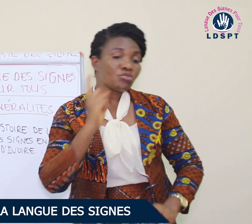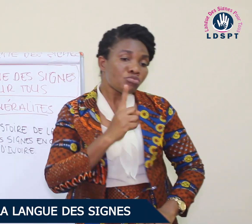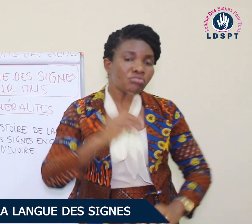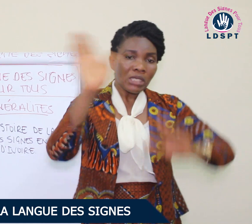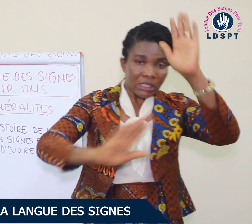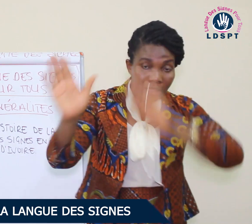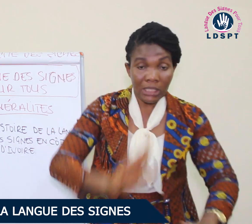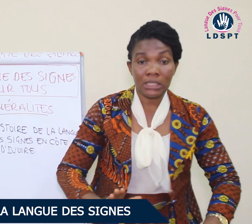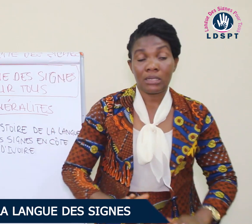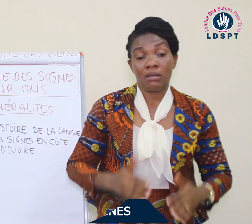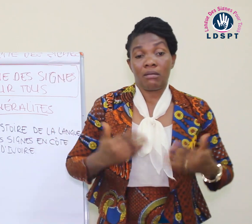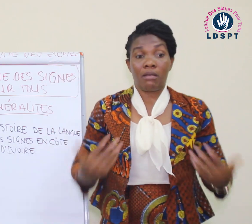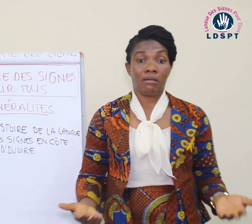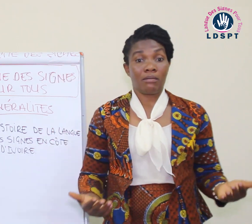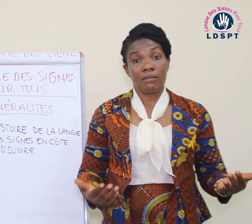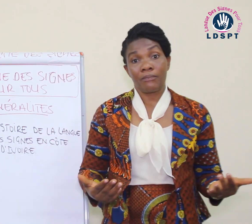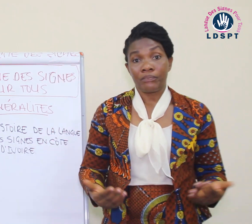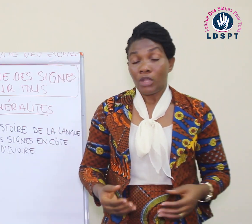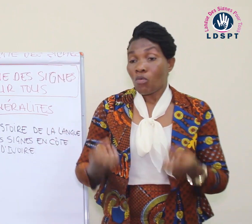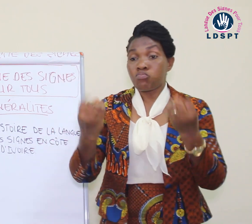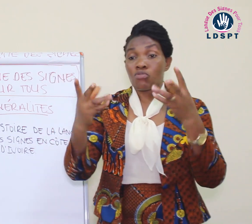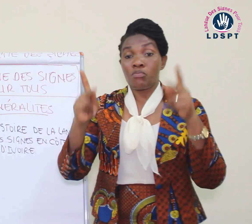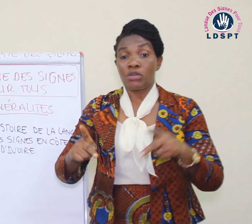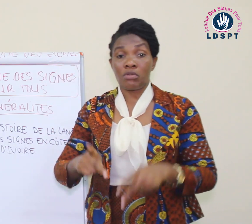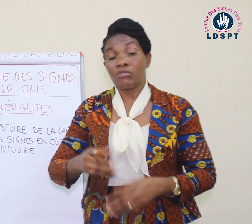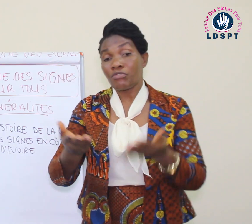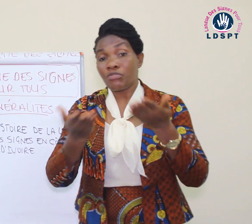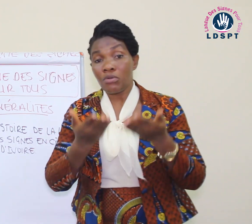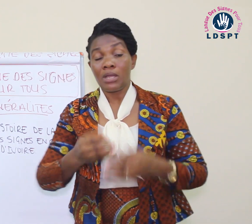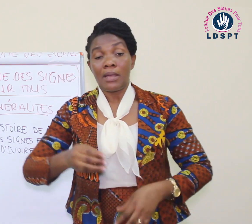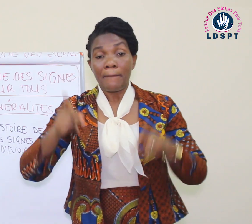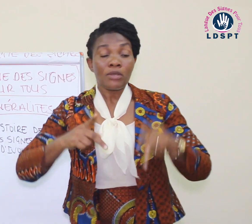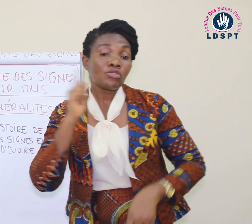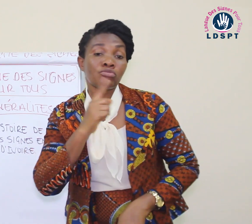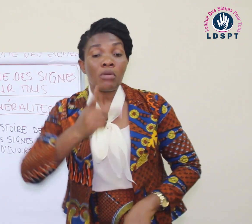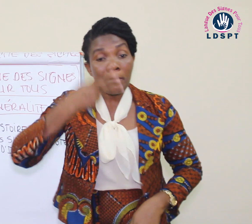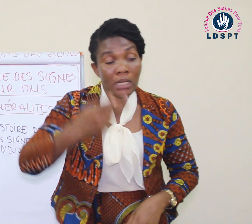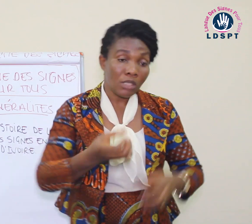faisait partie des priorités de réformes administratives et